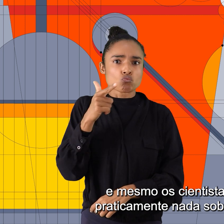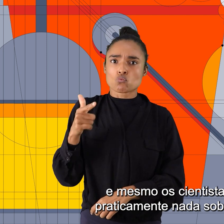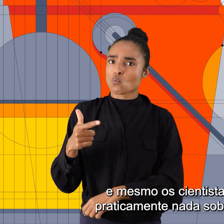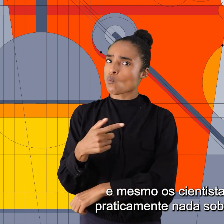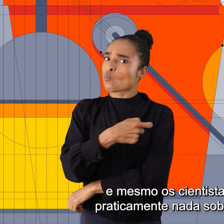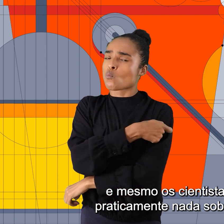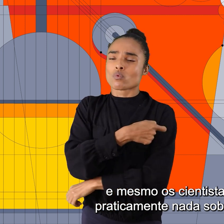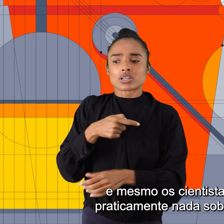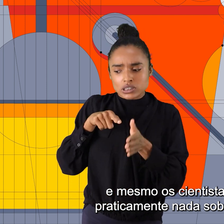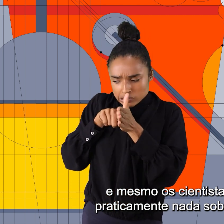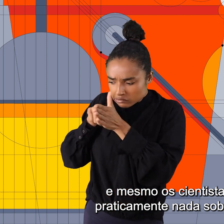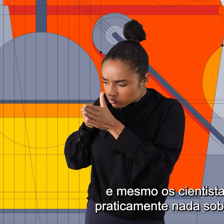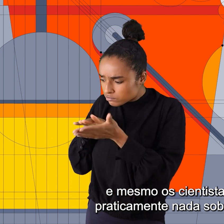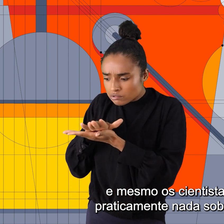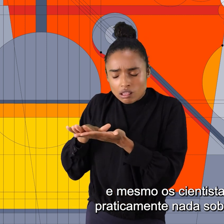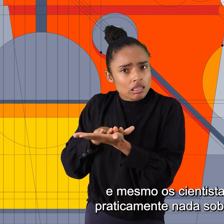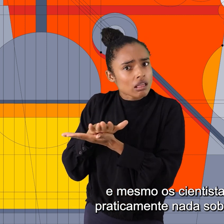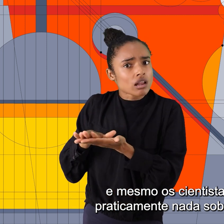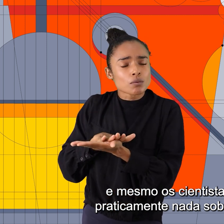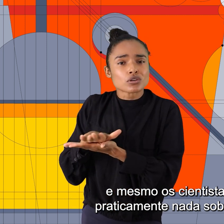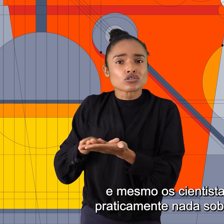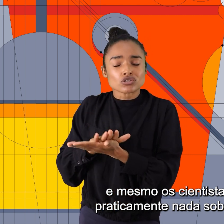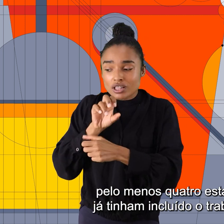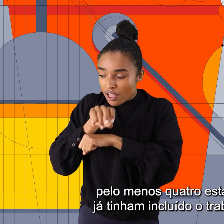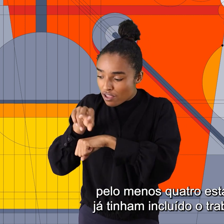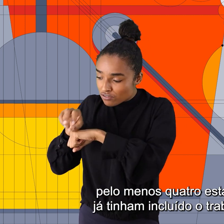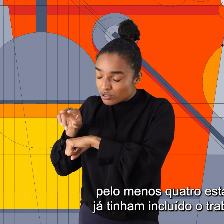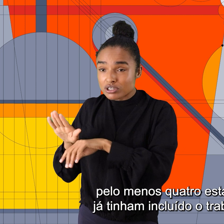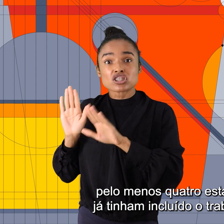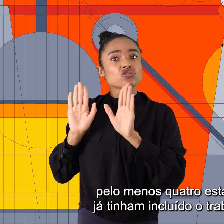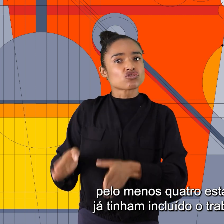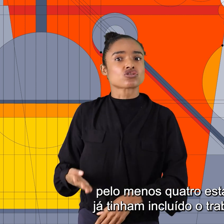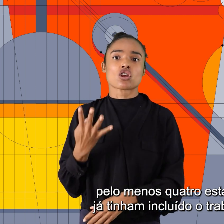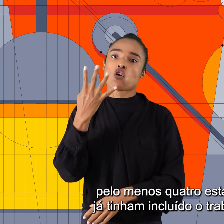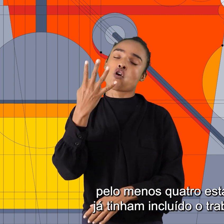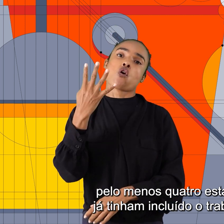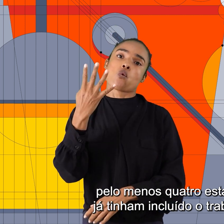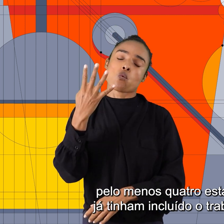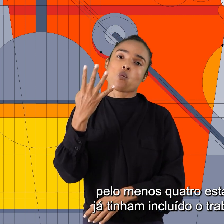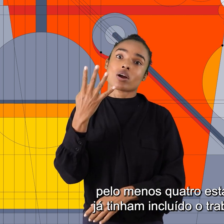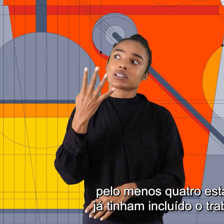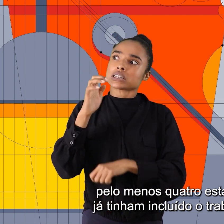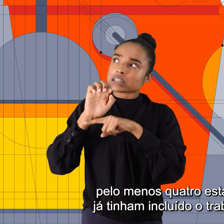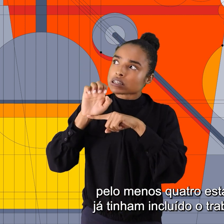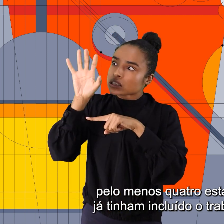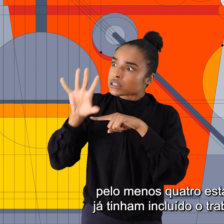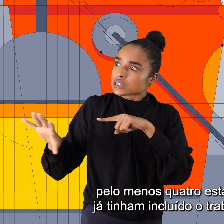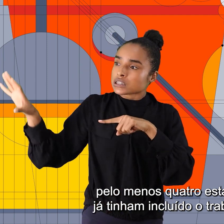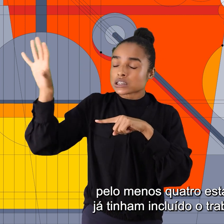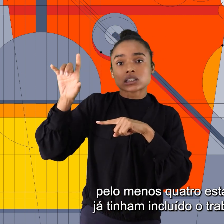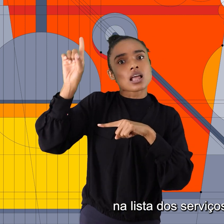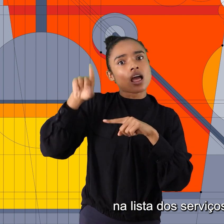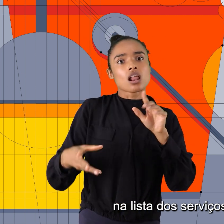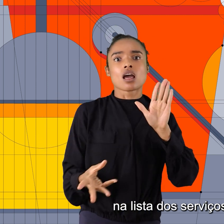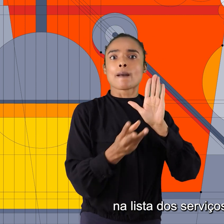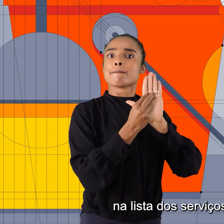os cientistas não sabiam praticamente nada sobre o novo vírus, pelo menos 4 estados brasileiros já tinham incluído o trabalho